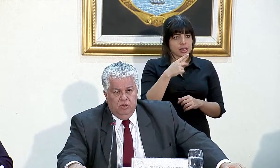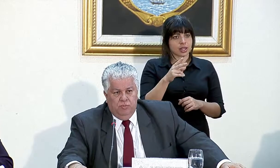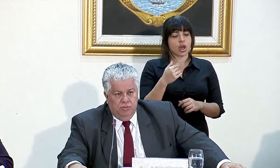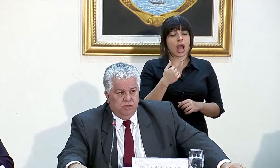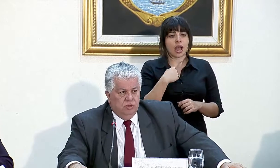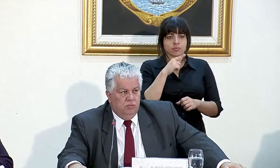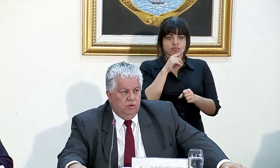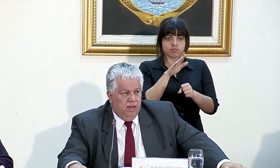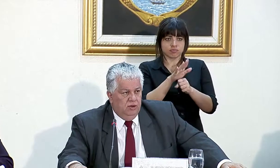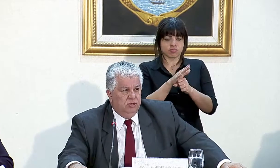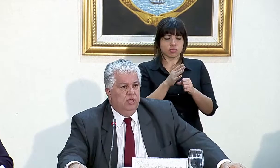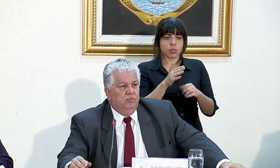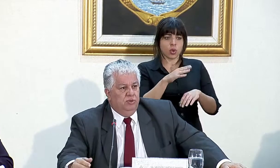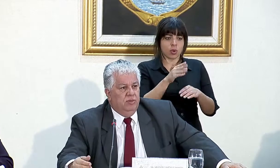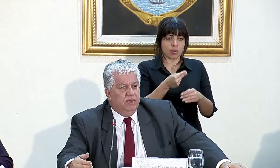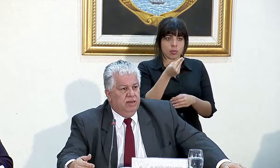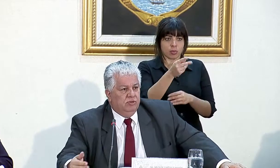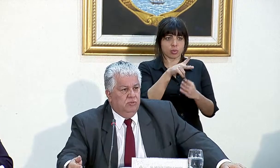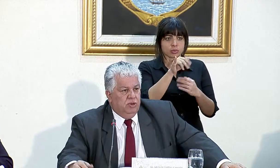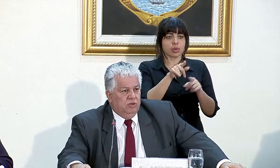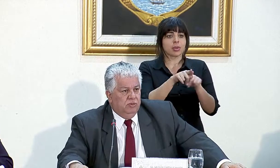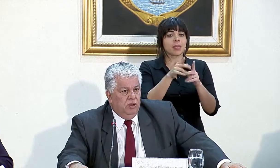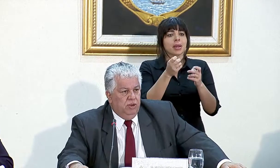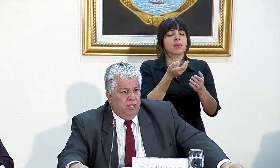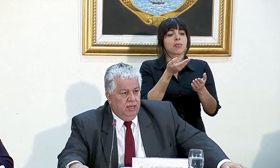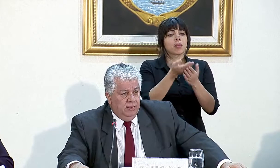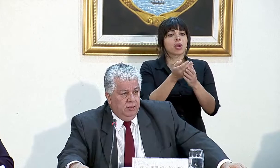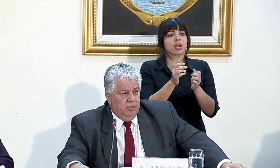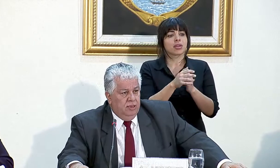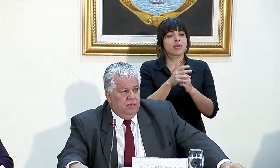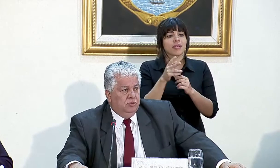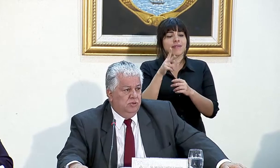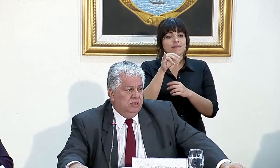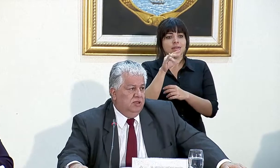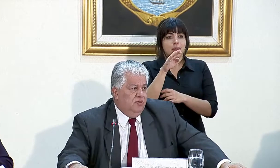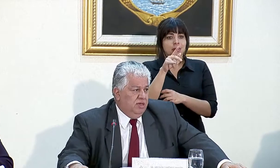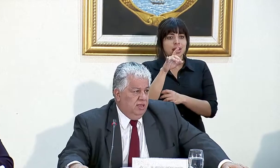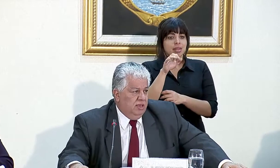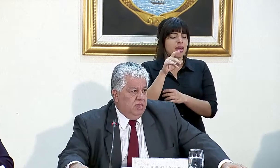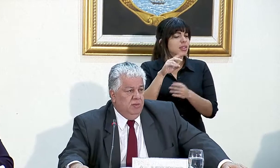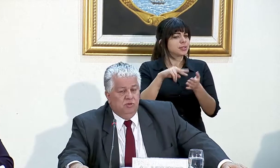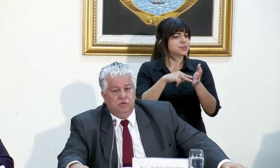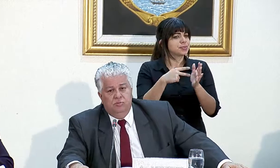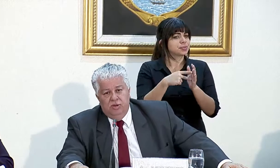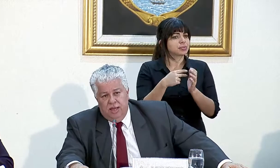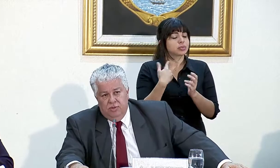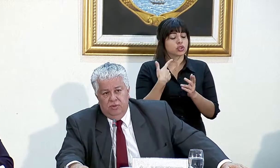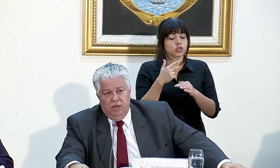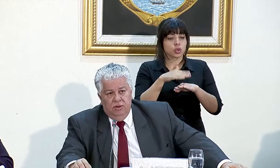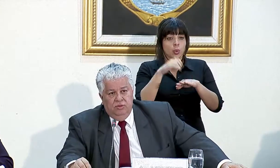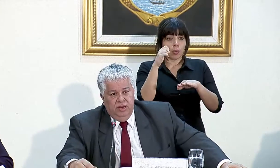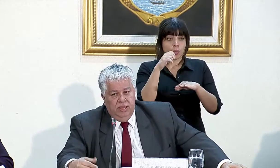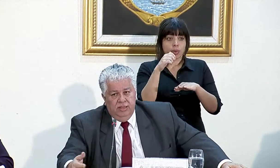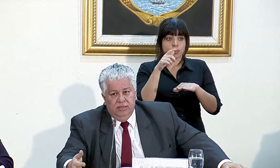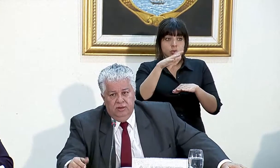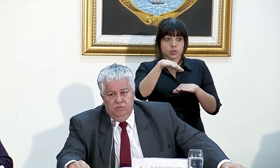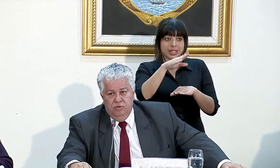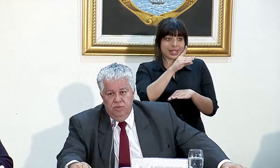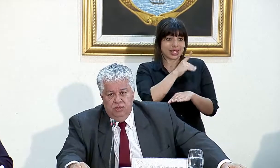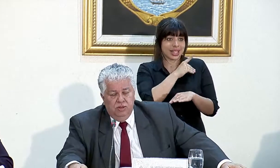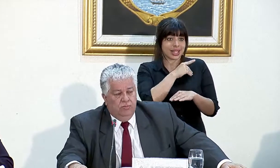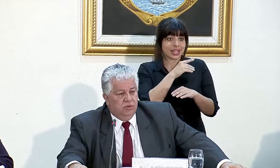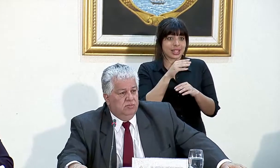tenemos el compromiso de convocarlos, pero también queremos convocarlos en viabilidad. Y eso hoy significa que hemos convocado a los dirigentes